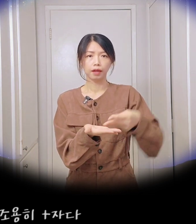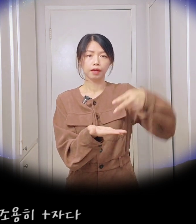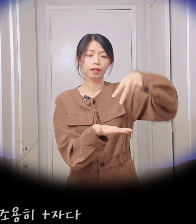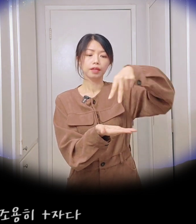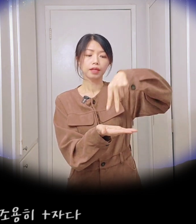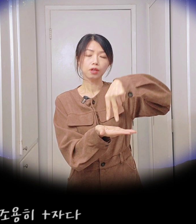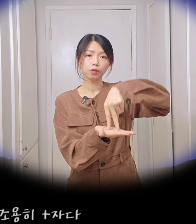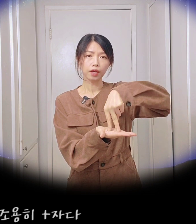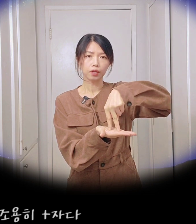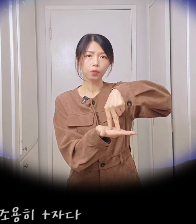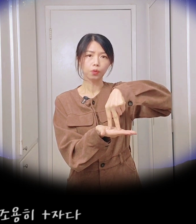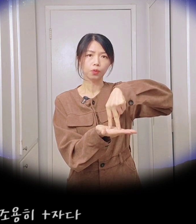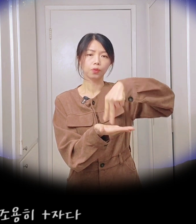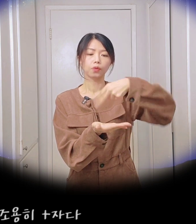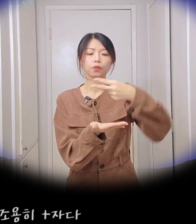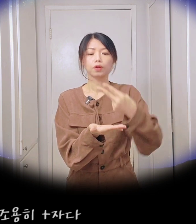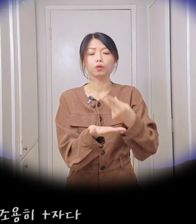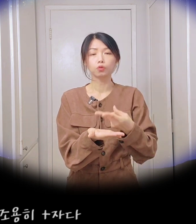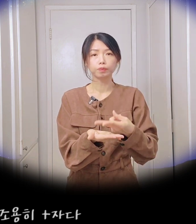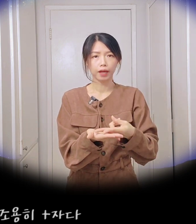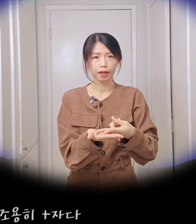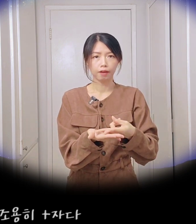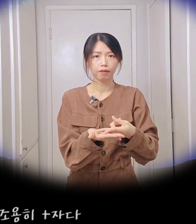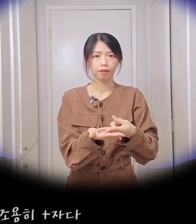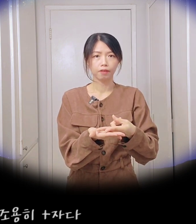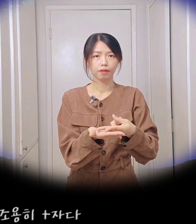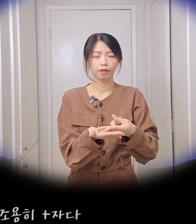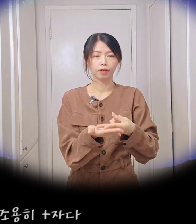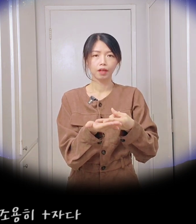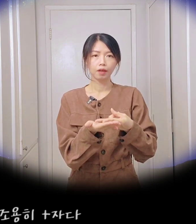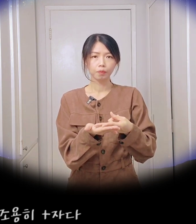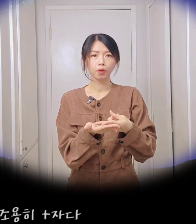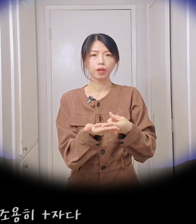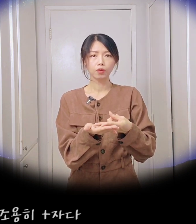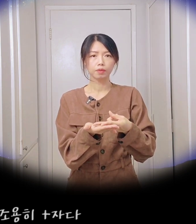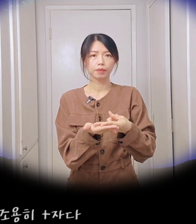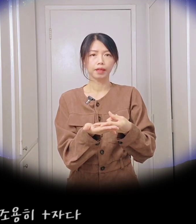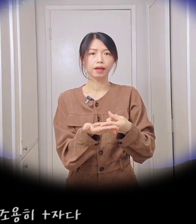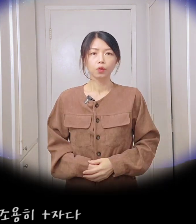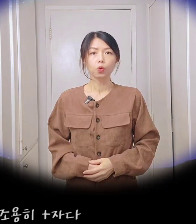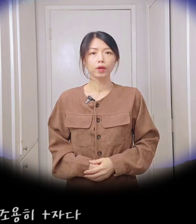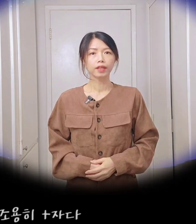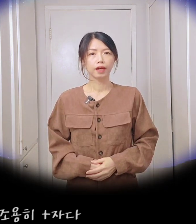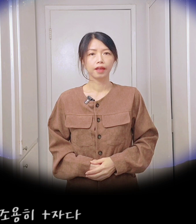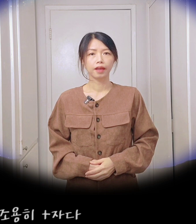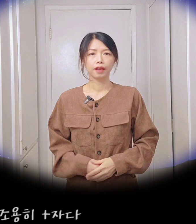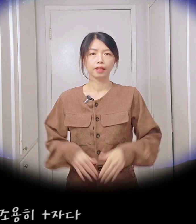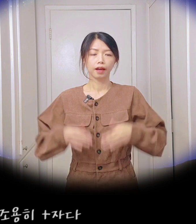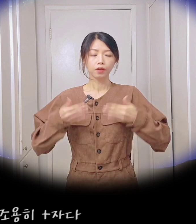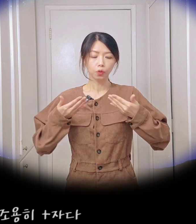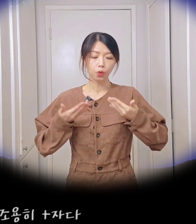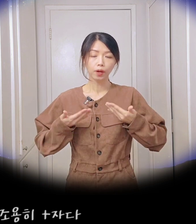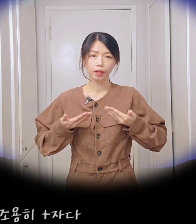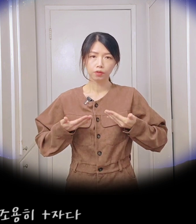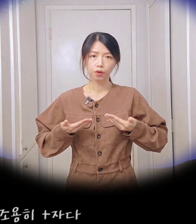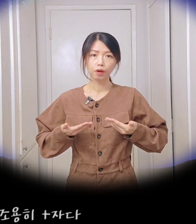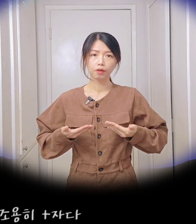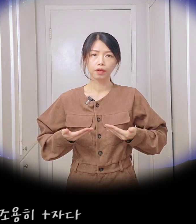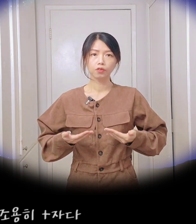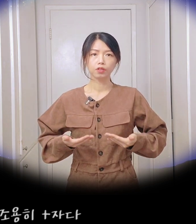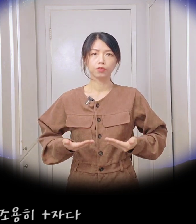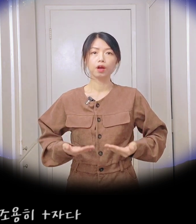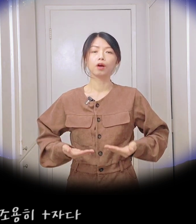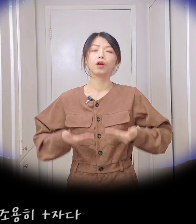표현입니다. 이게 서다이고 이건 눕다예요. 이렇게 표현해줬습니다. 고이 자네 아까 조용하다